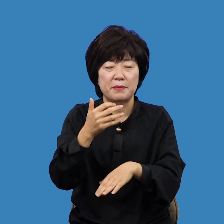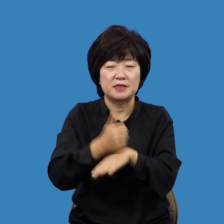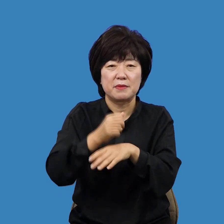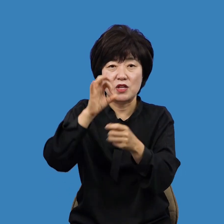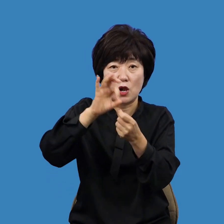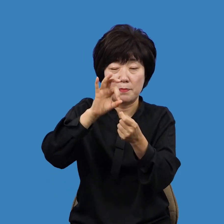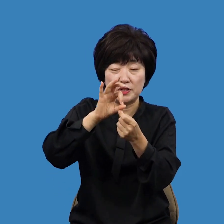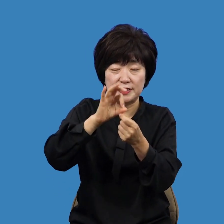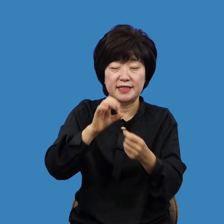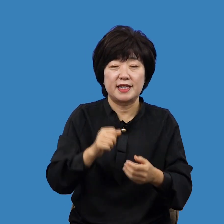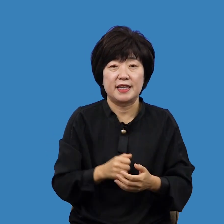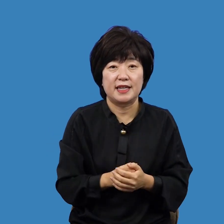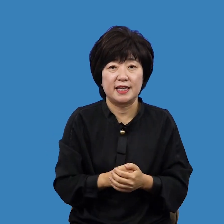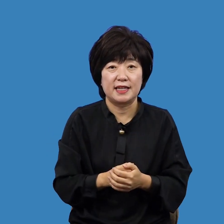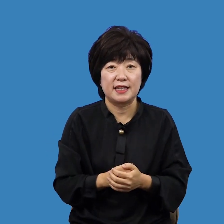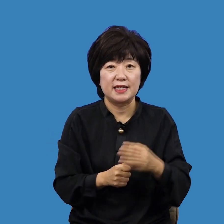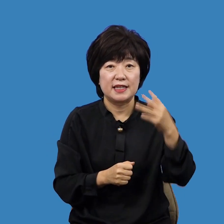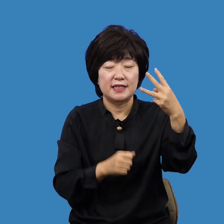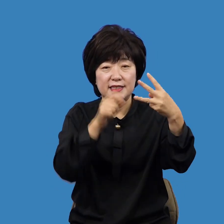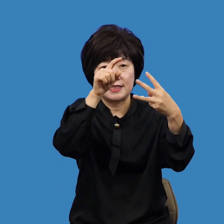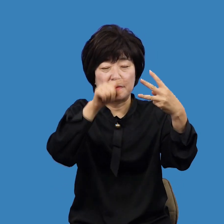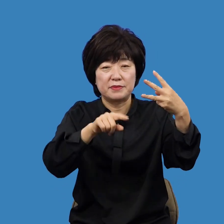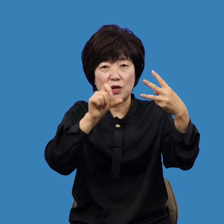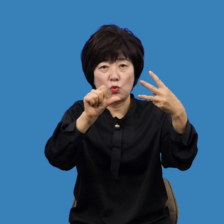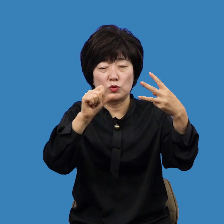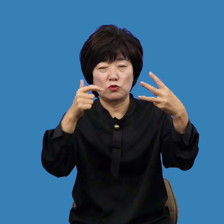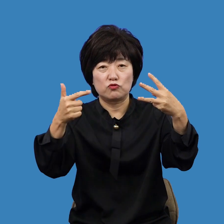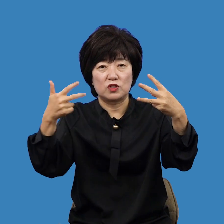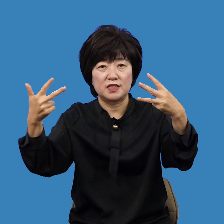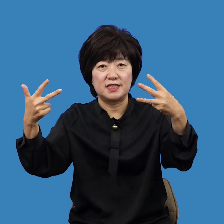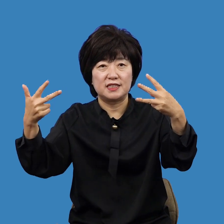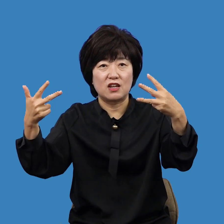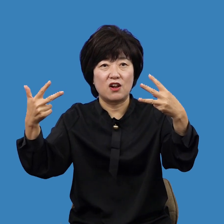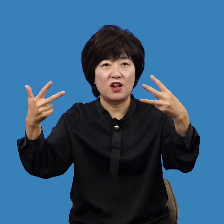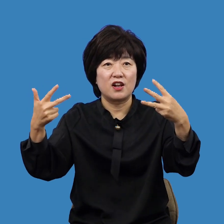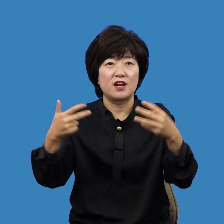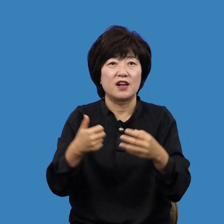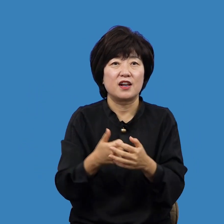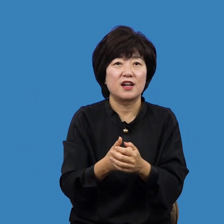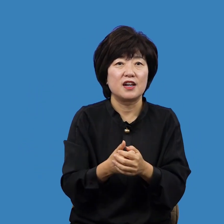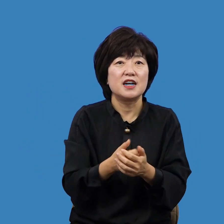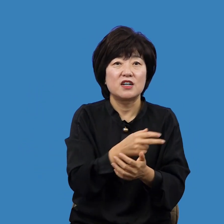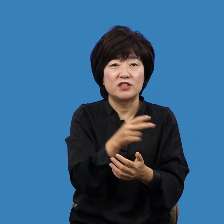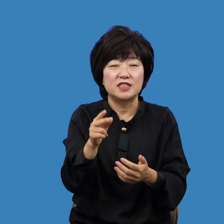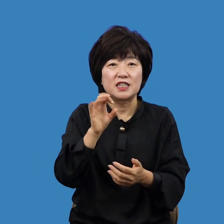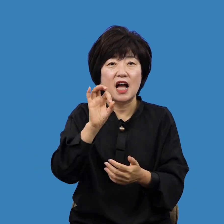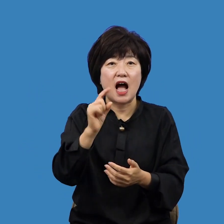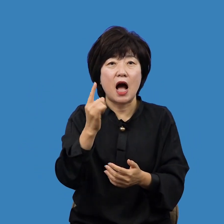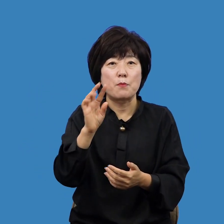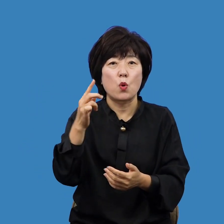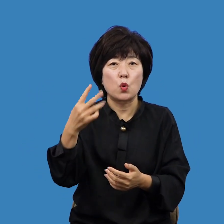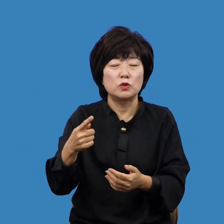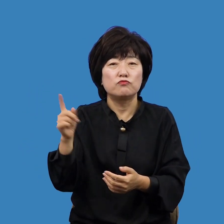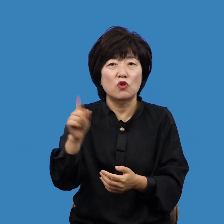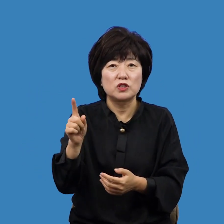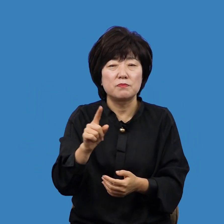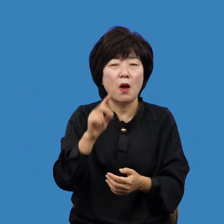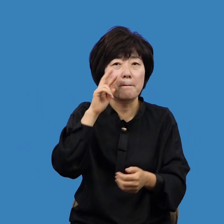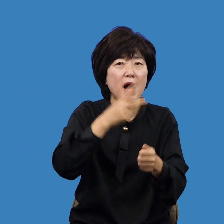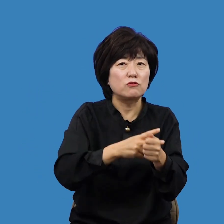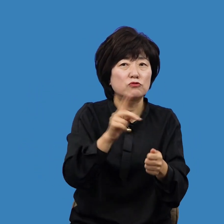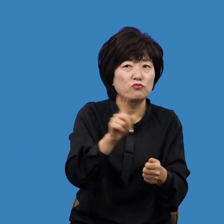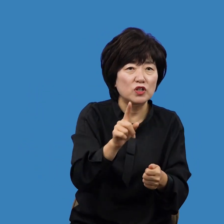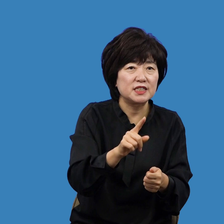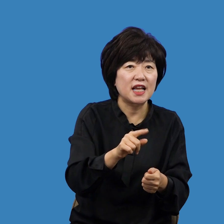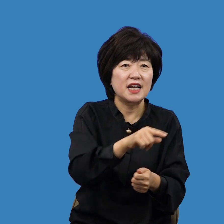10번째 원리는 3장 5절 6절 7절. 자, 시작. 그런즉 아볼로는 무엇이며 바울은